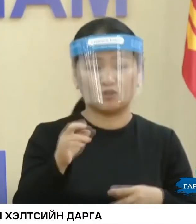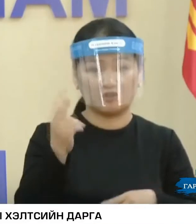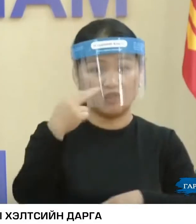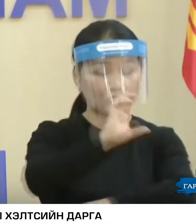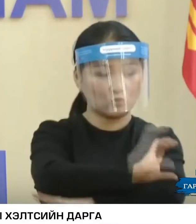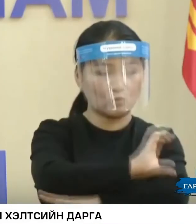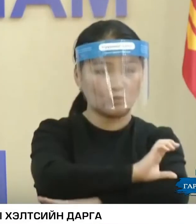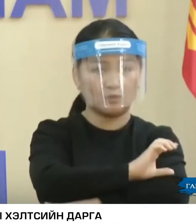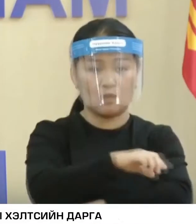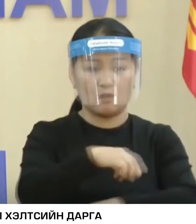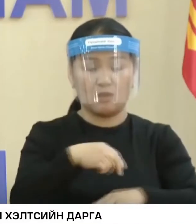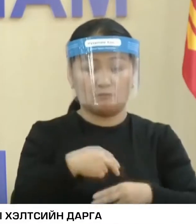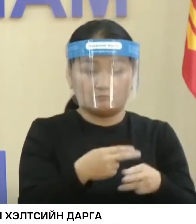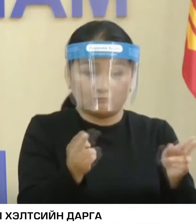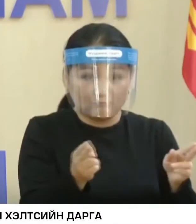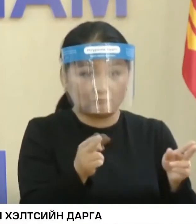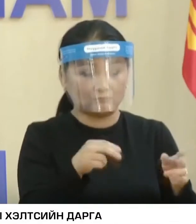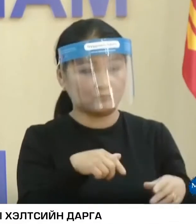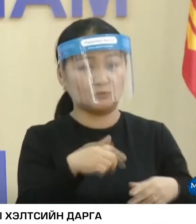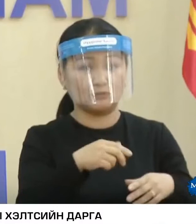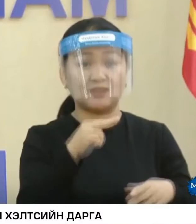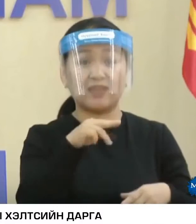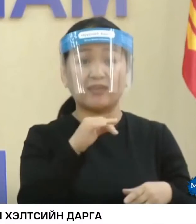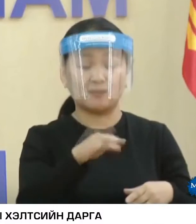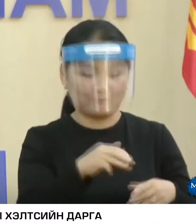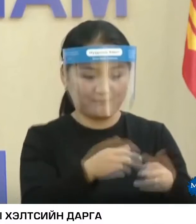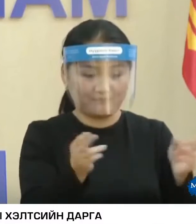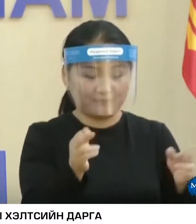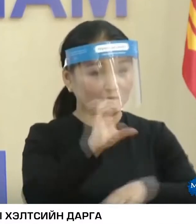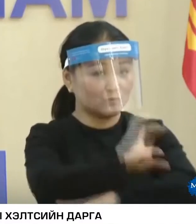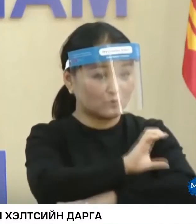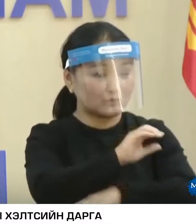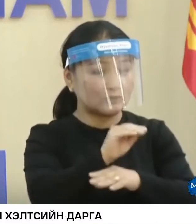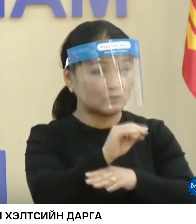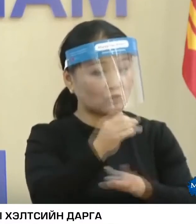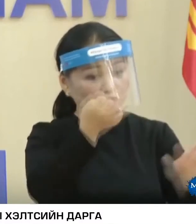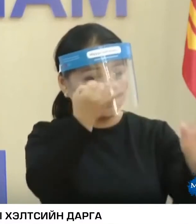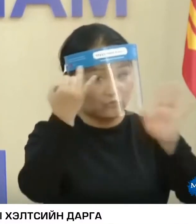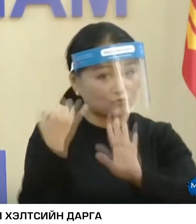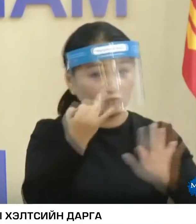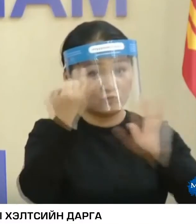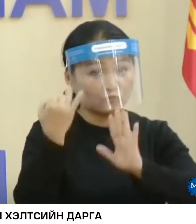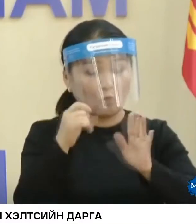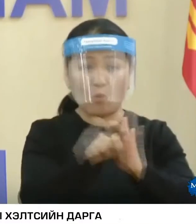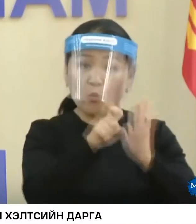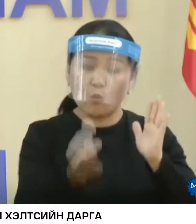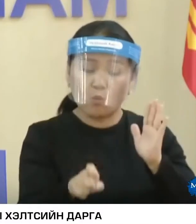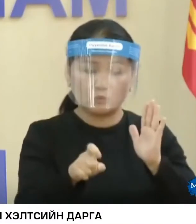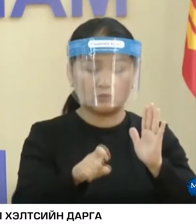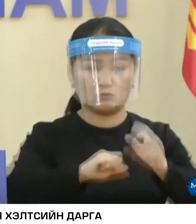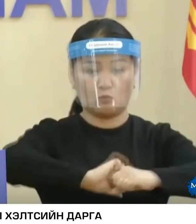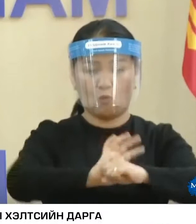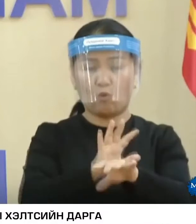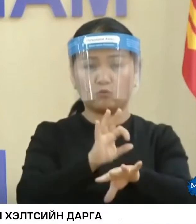Зүүн Каролинагийн их сургууль танхимын хэлбэрээр хичээлээд хоёрхан одоо 7 хоног байгаа. Гэтэл энэ 2-7 хоногийн хугацаанд бол одоо коронавирусын халдвар бол